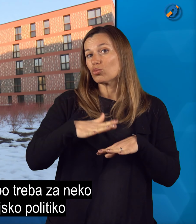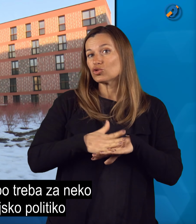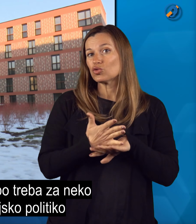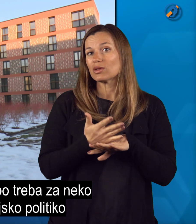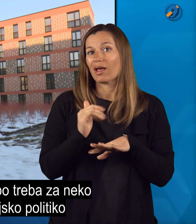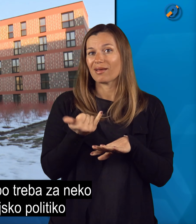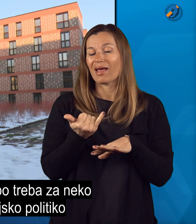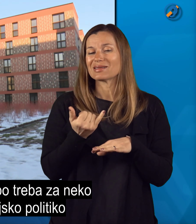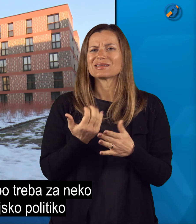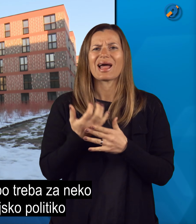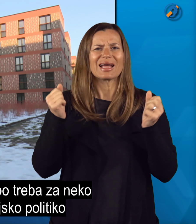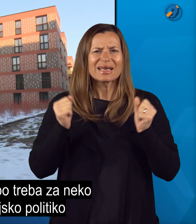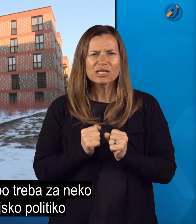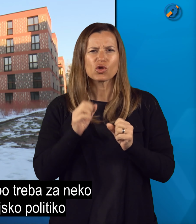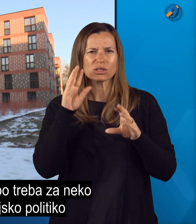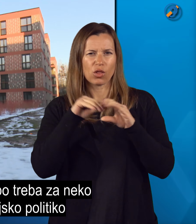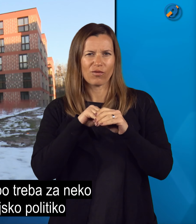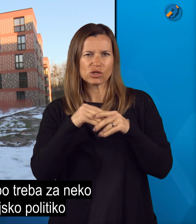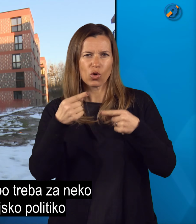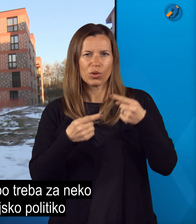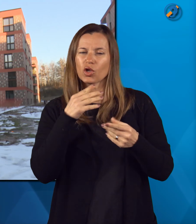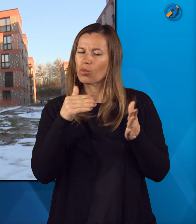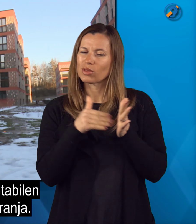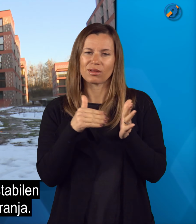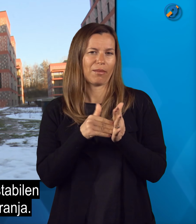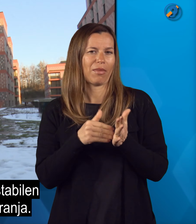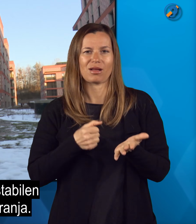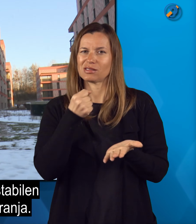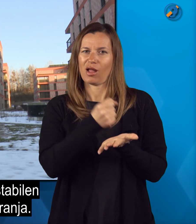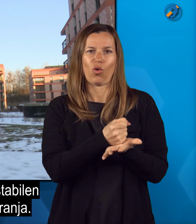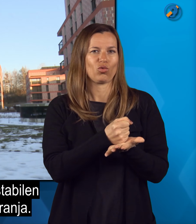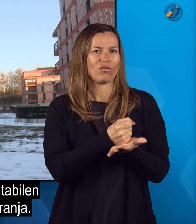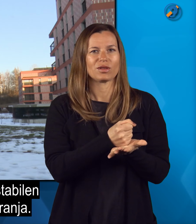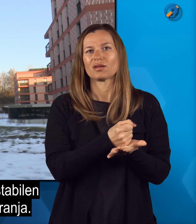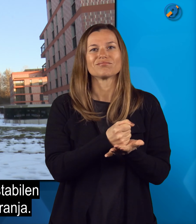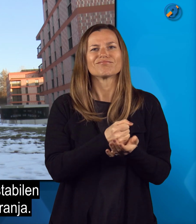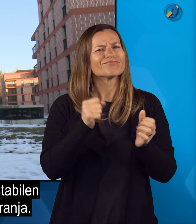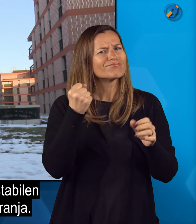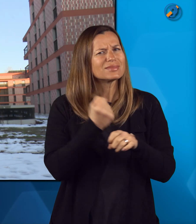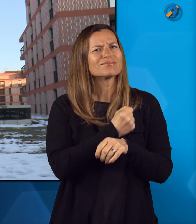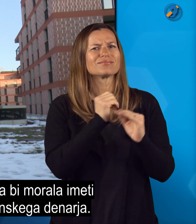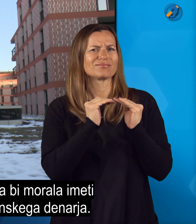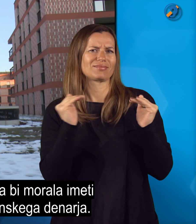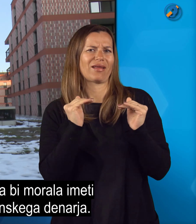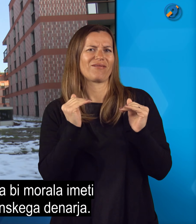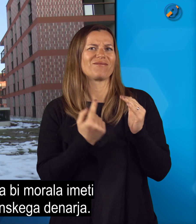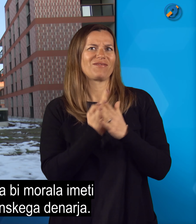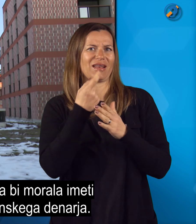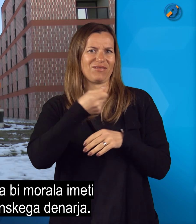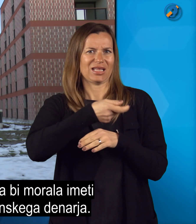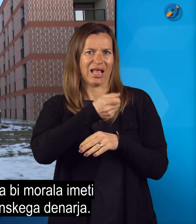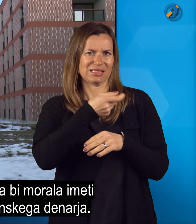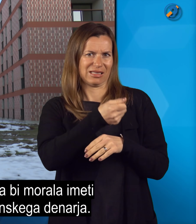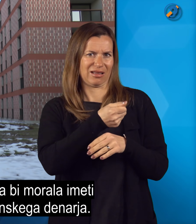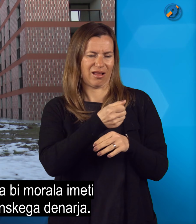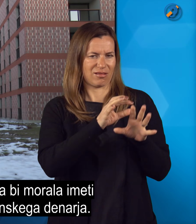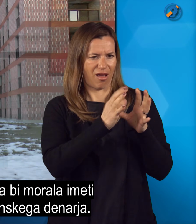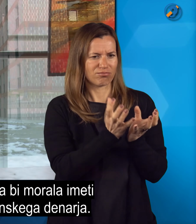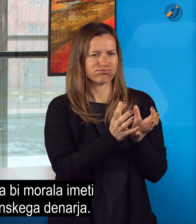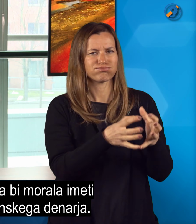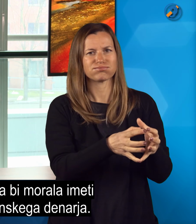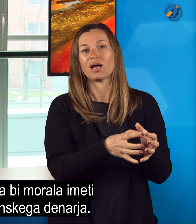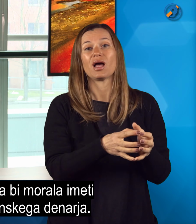da bo treba za neko resno stanovanjsko politiko zagotoviti en stabilen vir financiranja. In stanovanjska gradnja bi